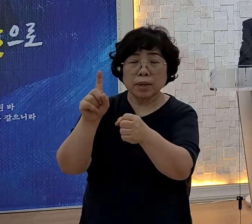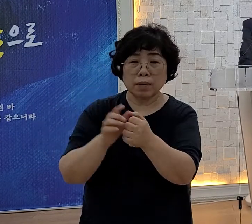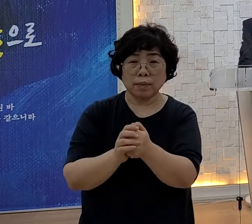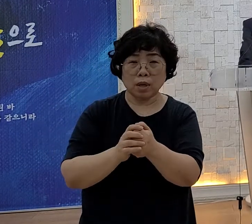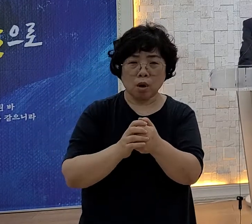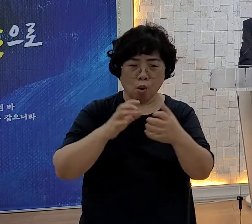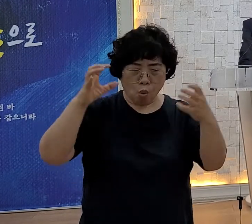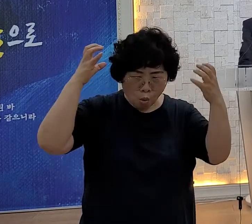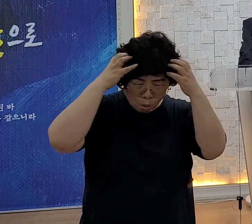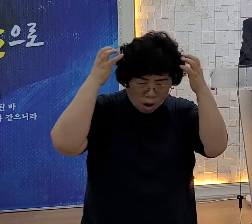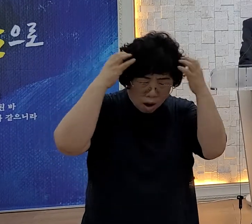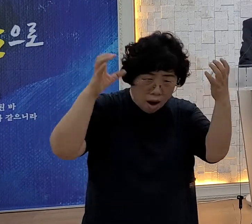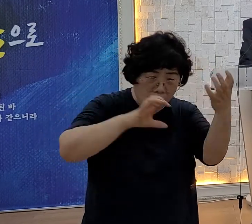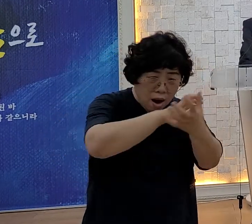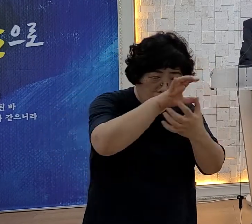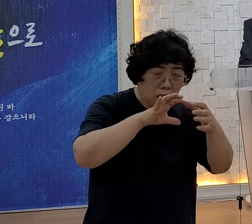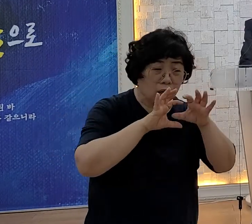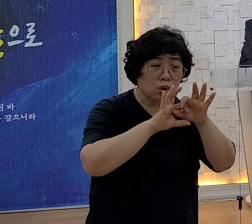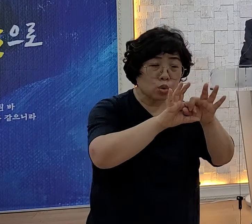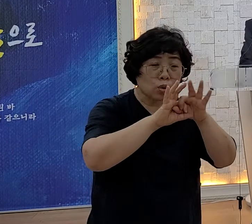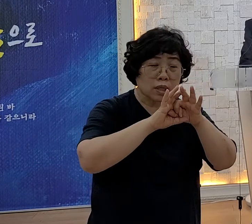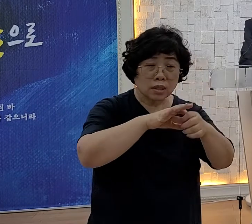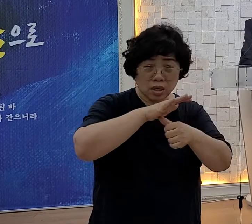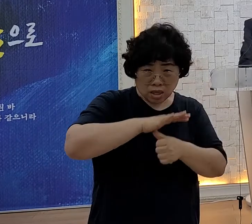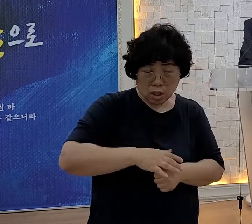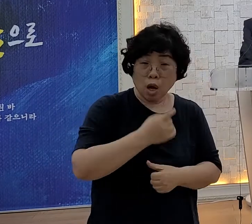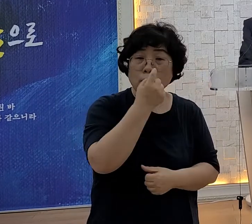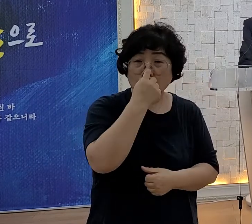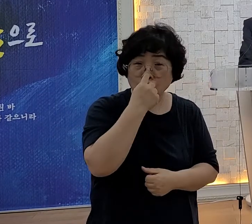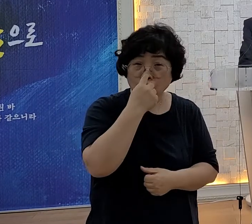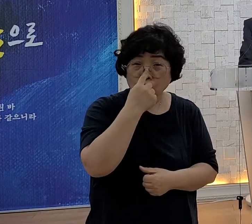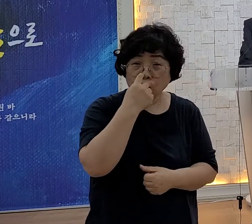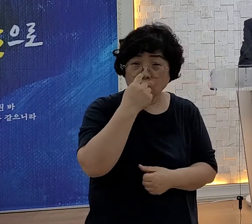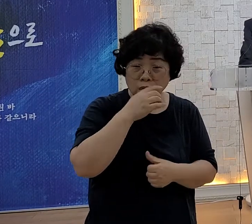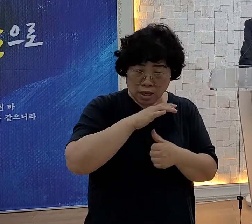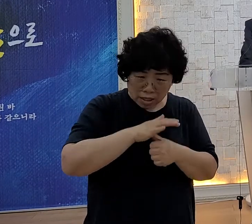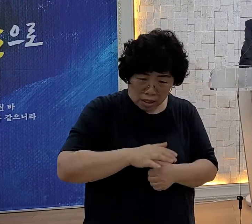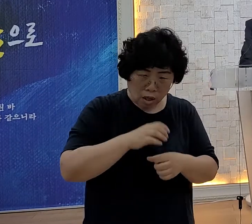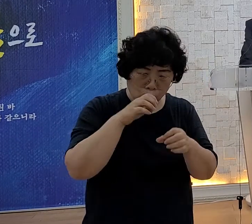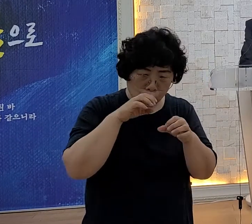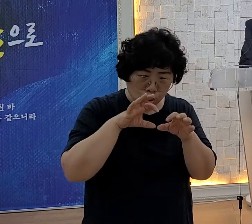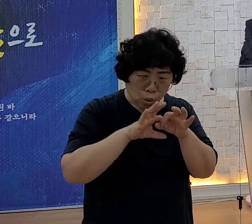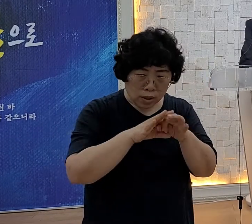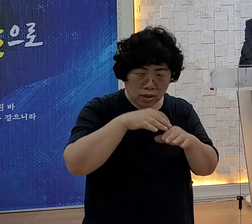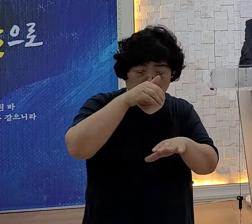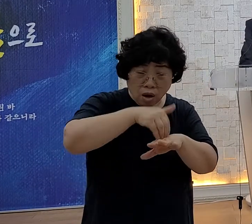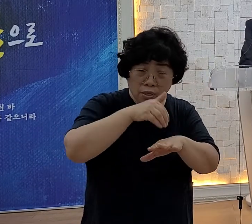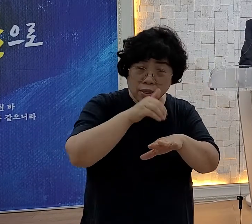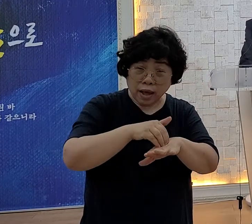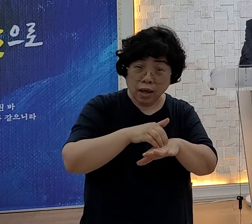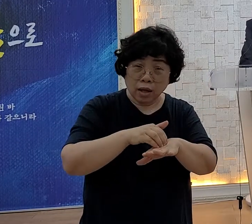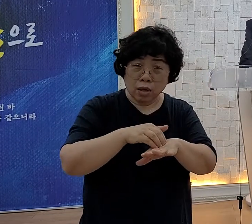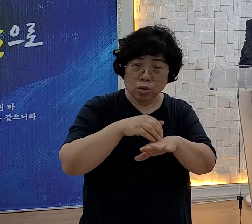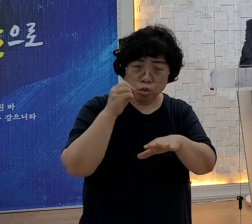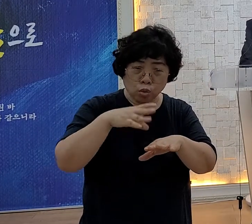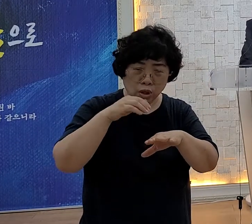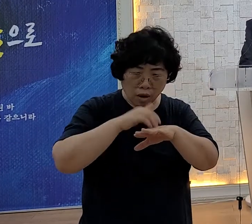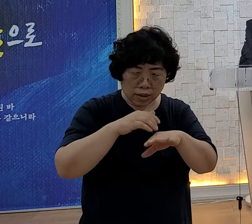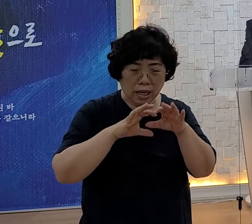환난은 인내를, 인내는 연단을, 연단은 소망을 이루는